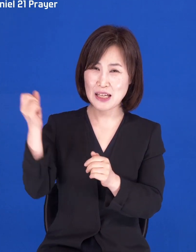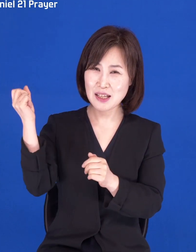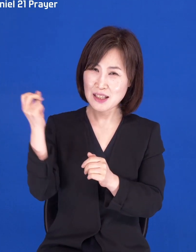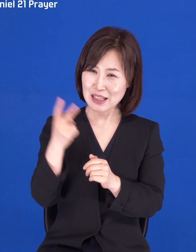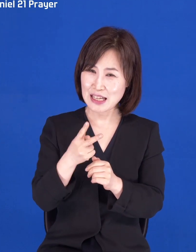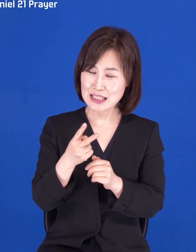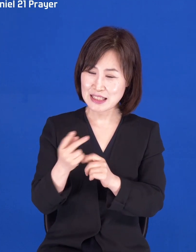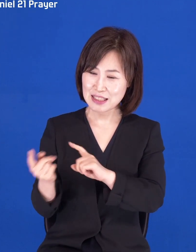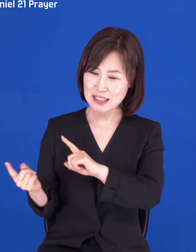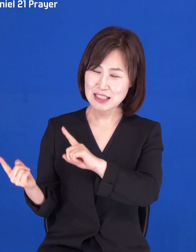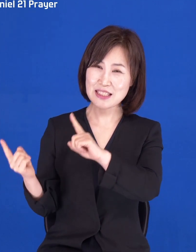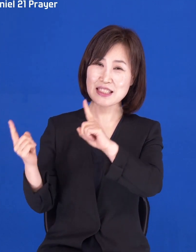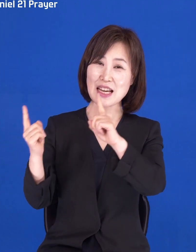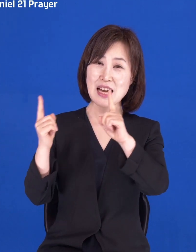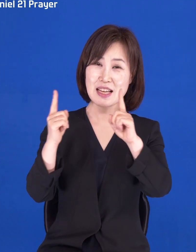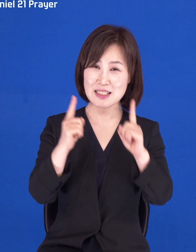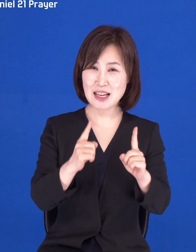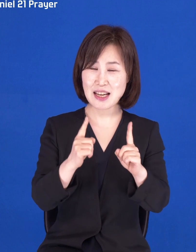다시 사샤